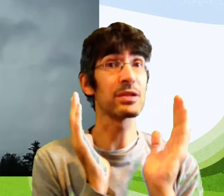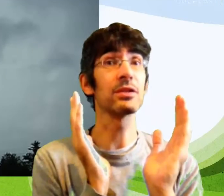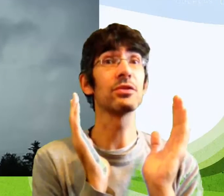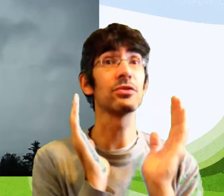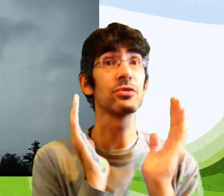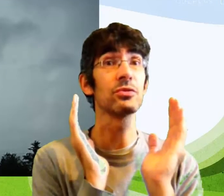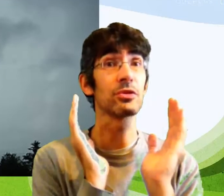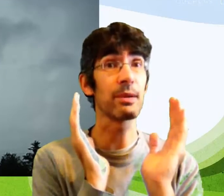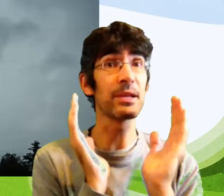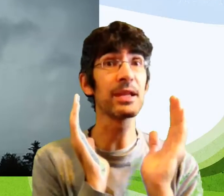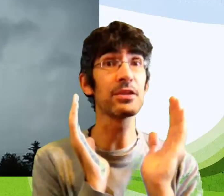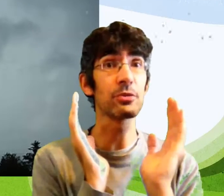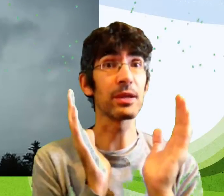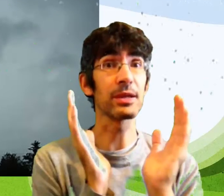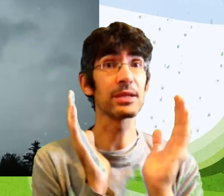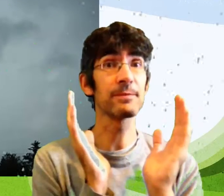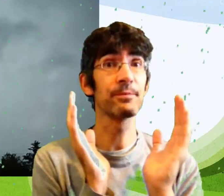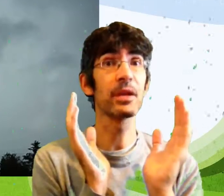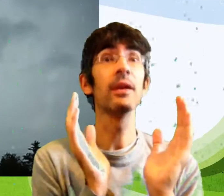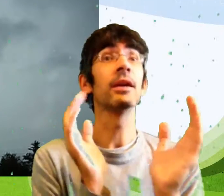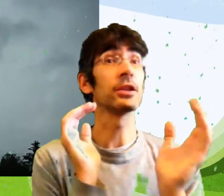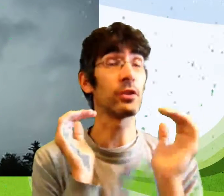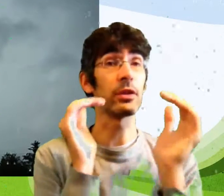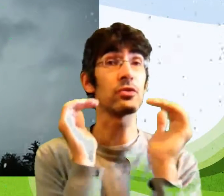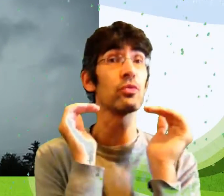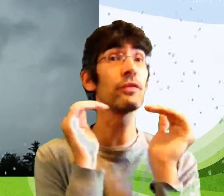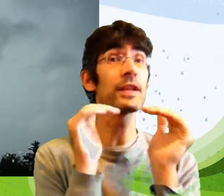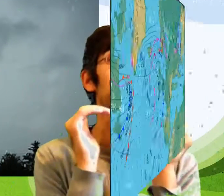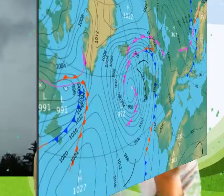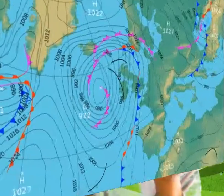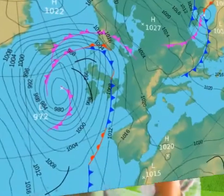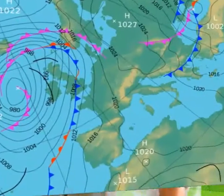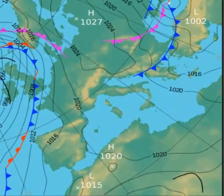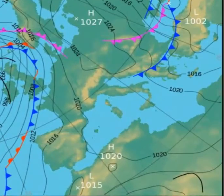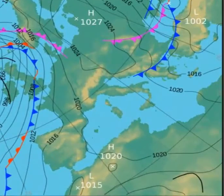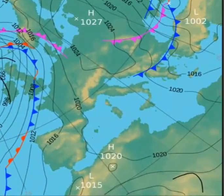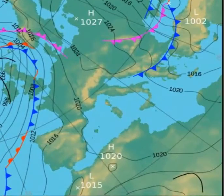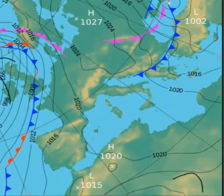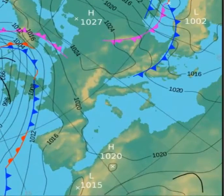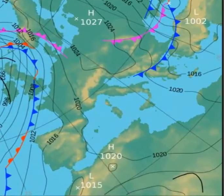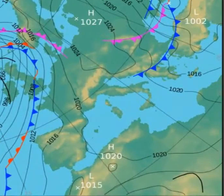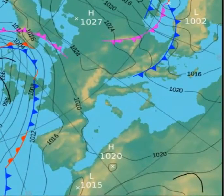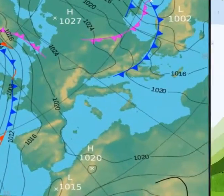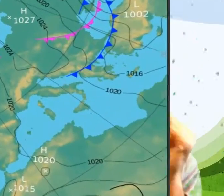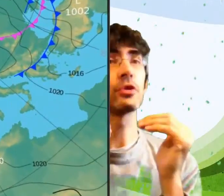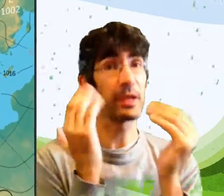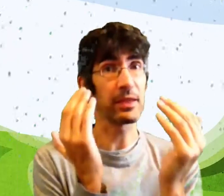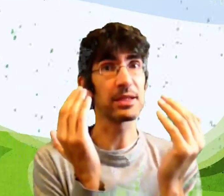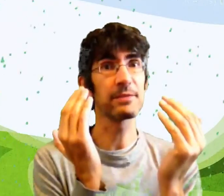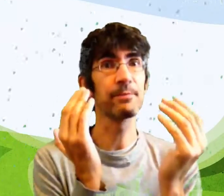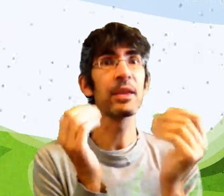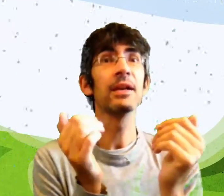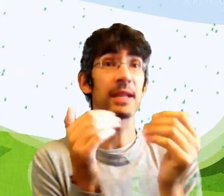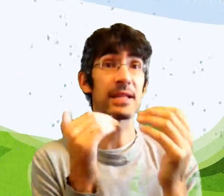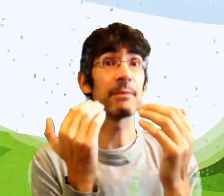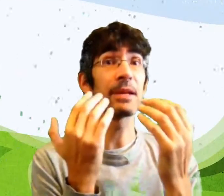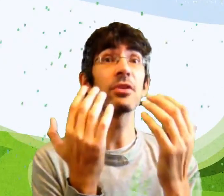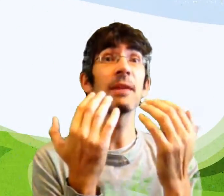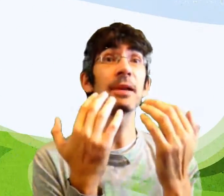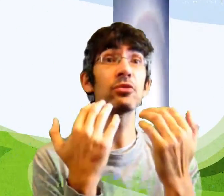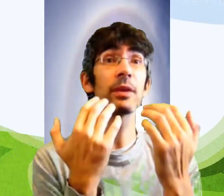precipitaciones normalmente entonces un frente cálido va asociado con lloviznas